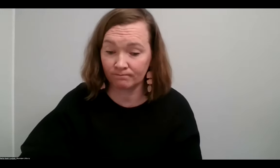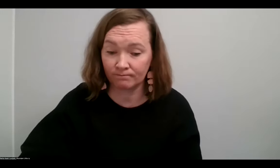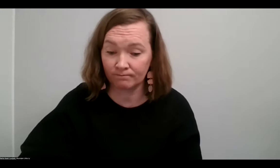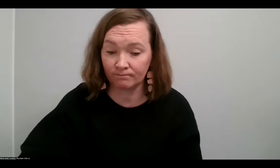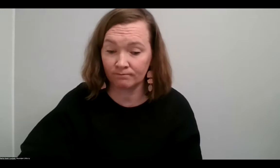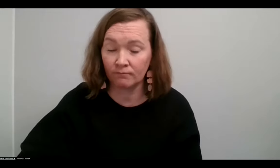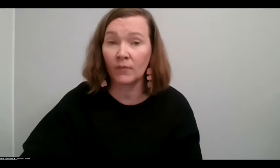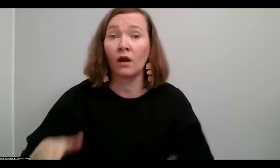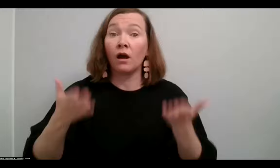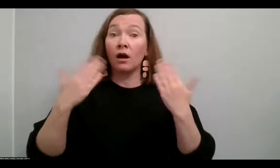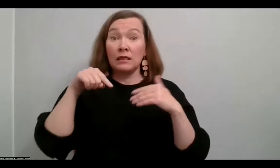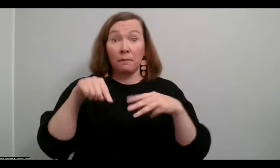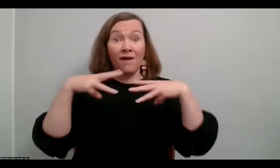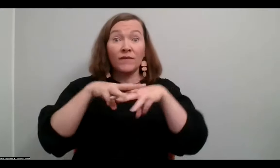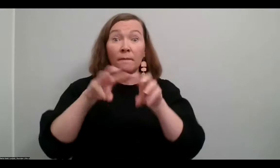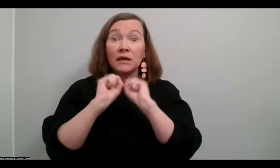tai kysyä.